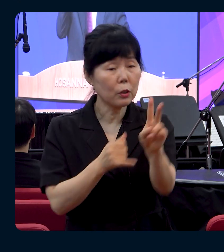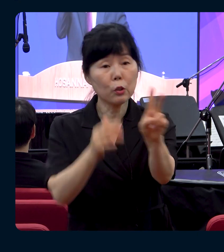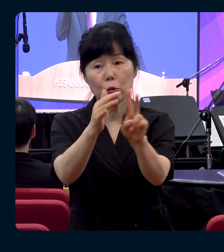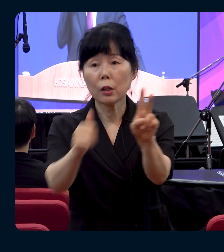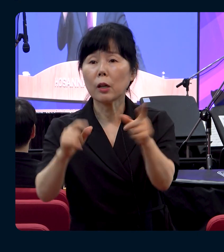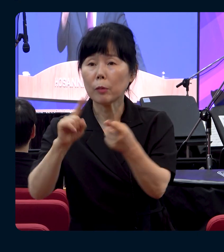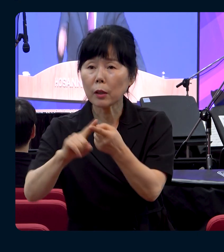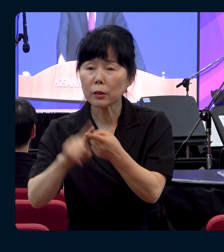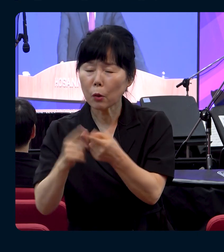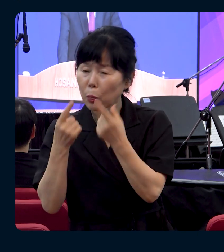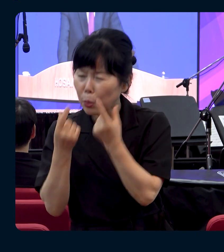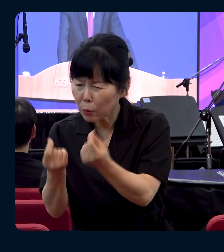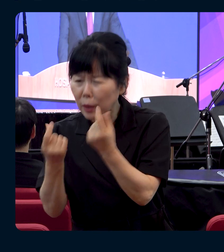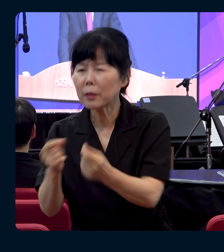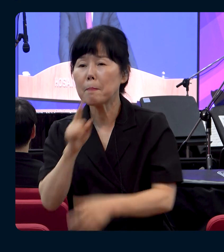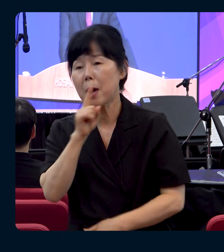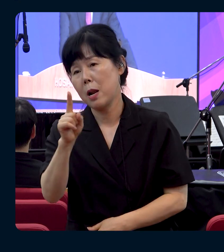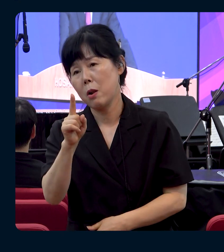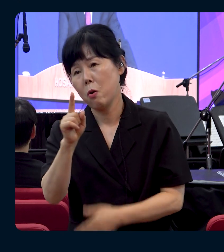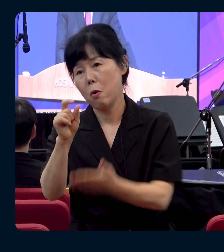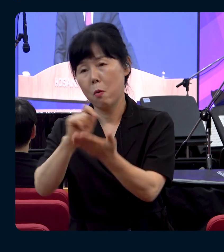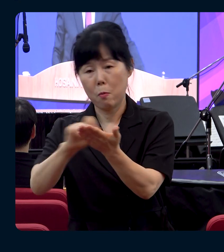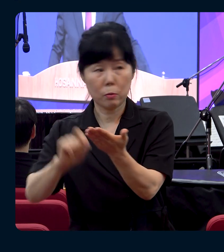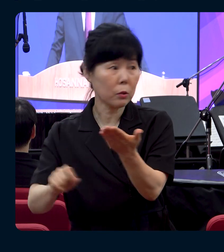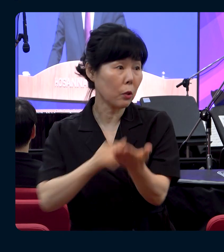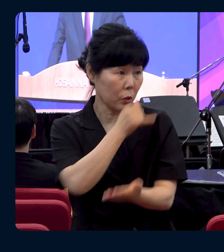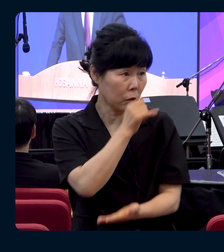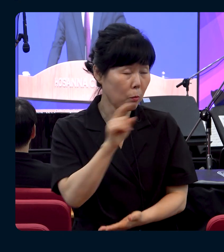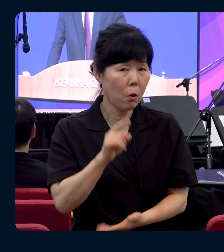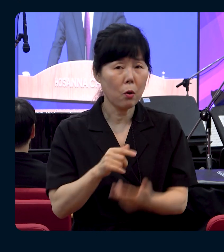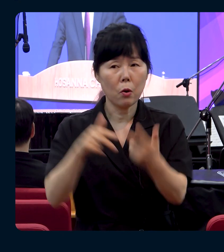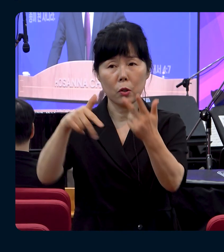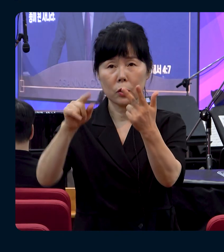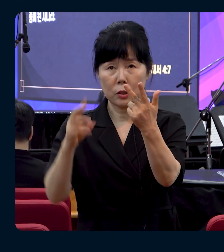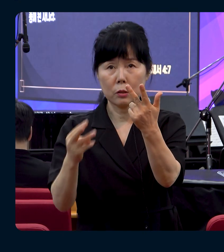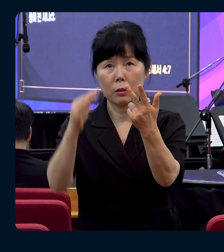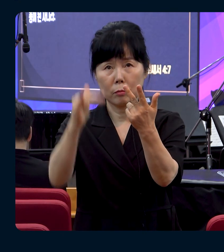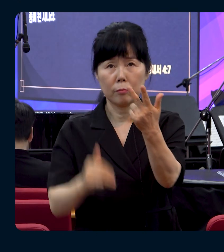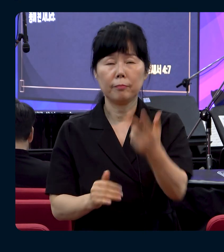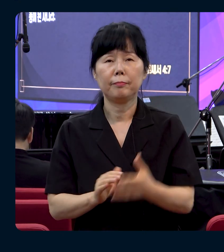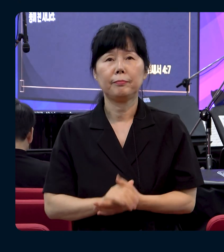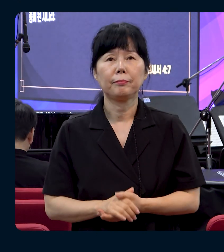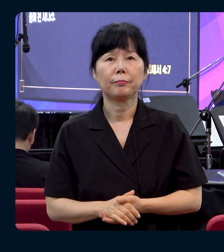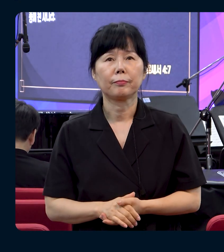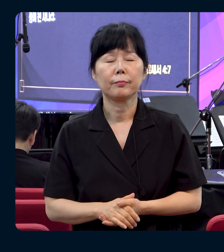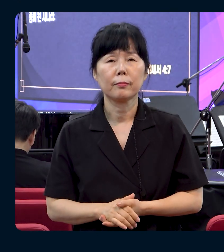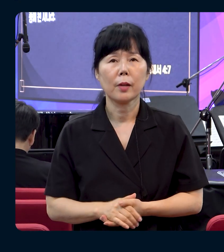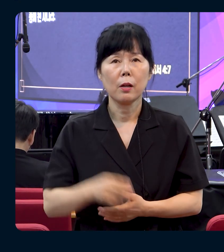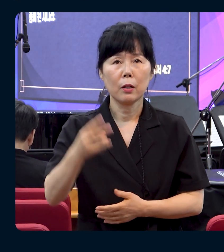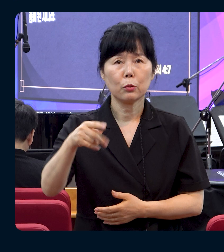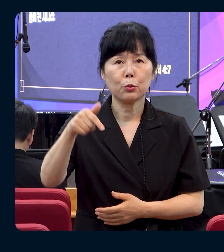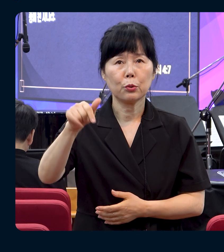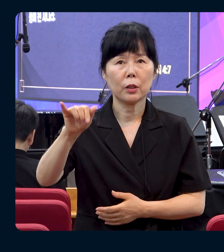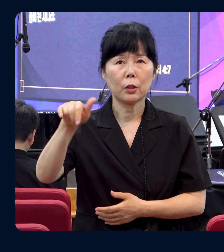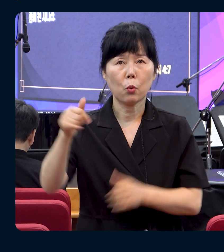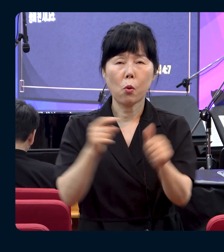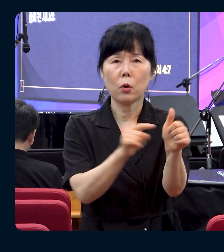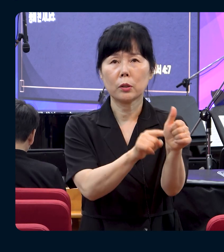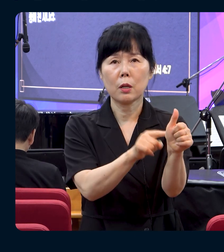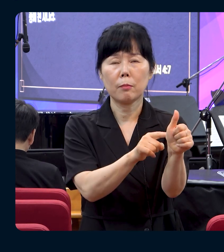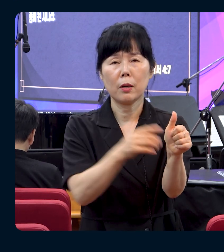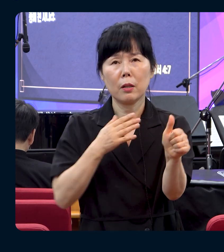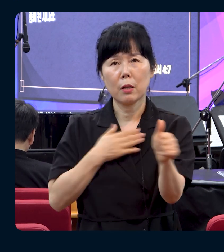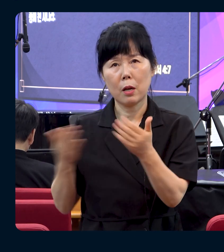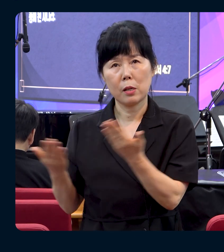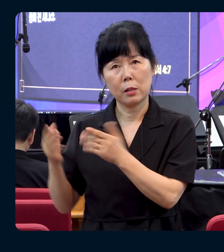바울이 공통적으로 쓰고 있는 표현, 먼저 우리 7절 말씀을 함께 읽겠습니다. 7절 같이 읽습니다. 두기고가